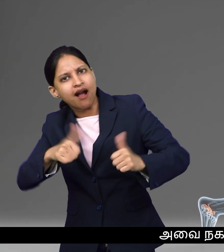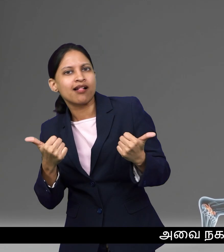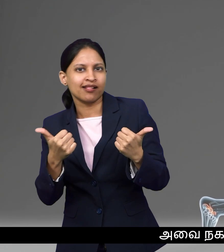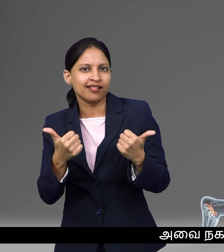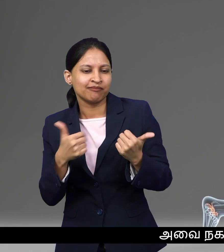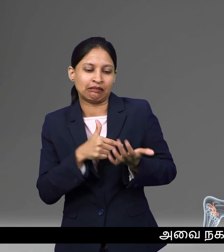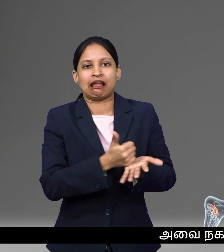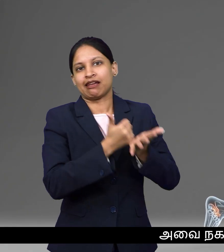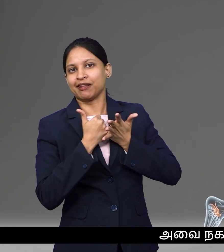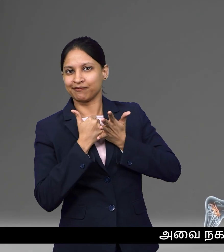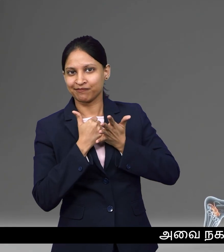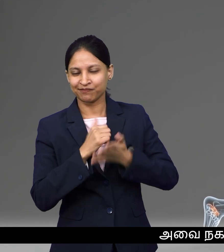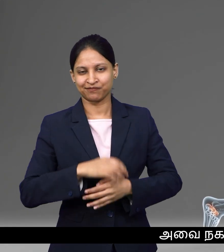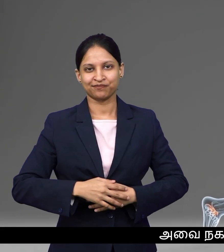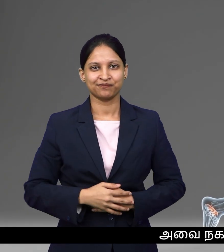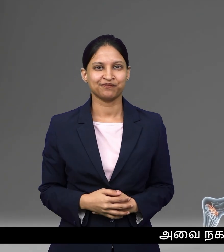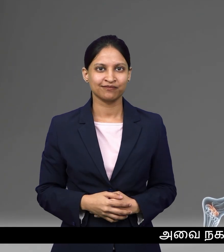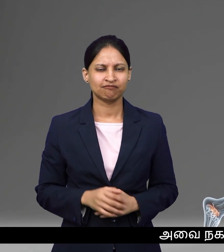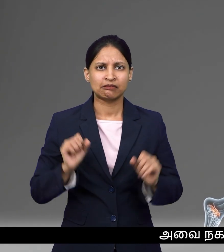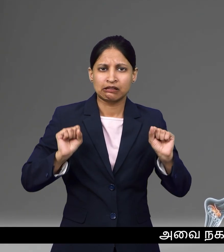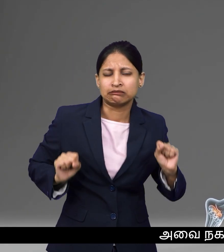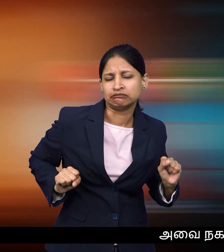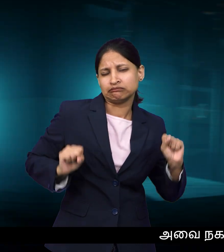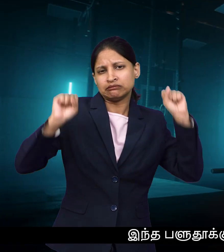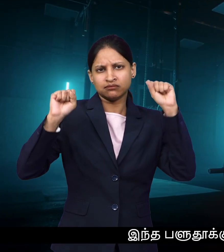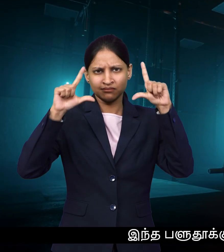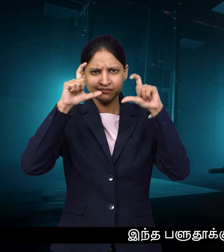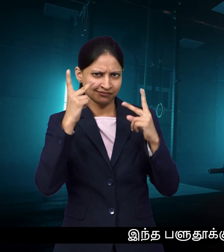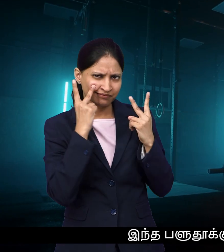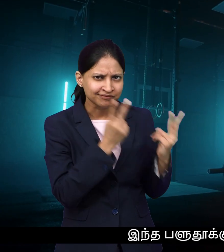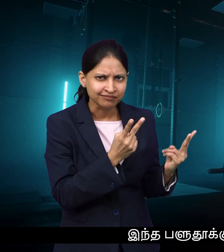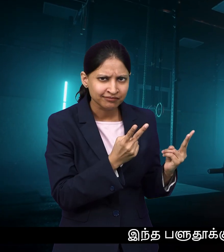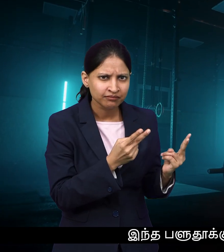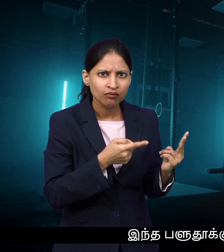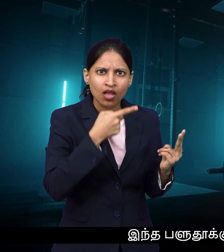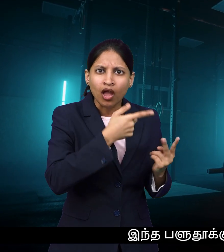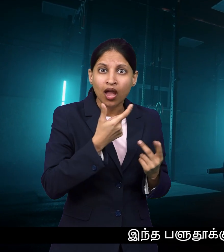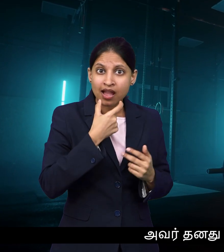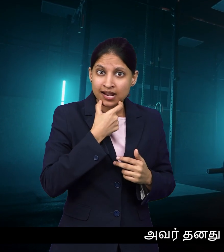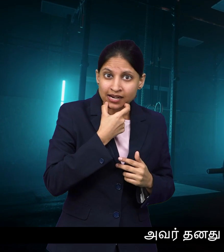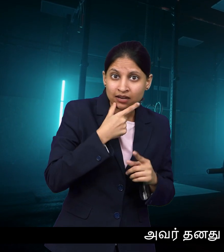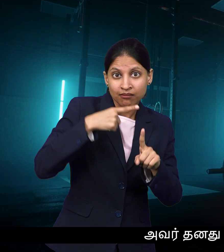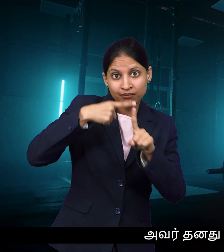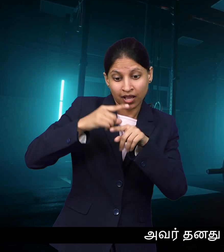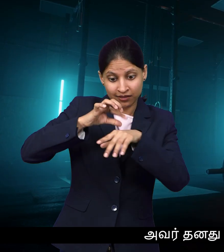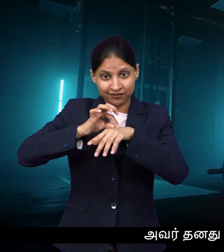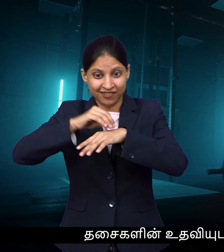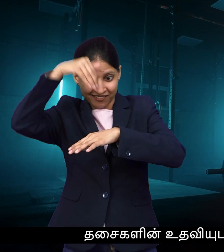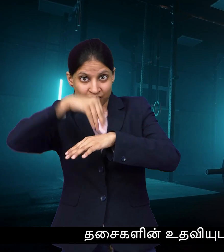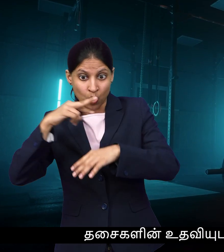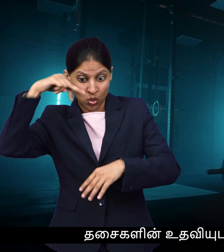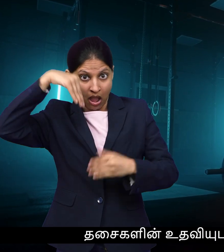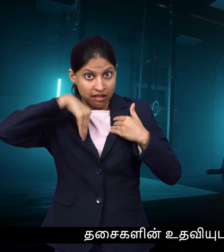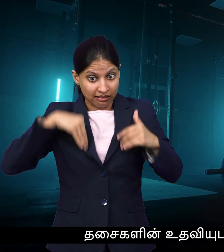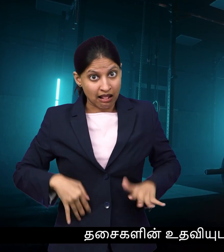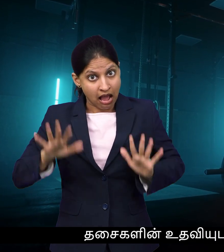பிணைக்கப்பட்டு அவை நகர உதவுகின்றன. இந்த பளு தூக்குபவரை பாருங்கள். அவர் தனது